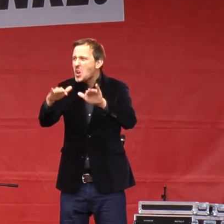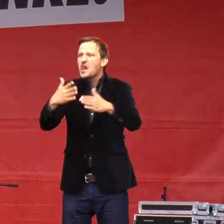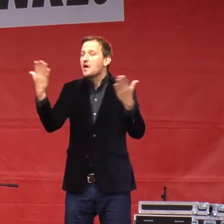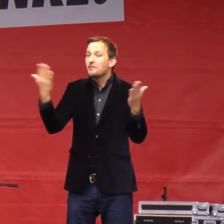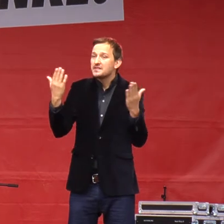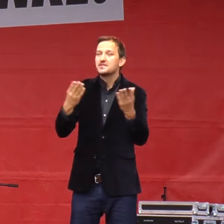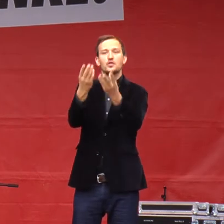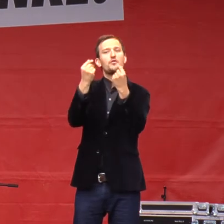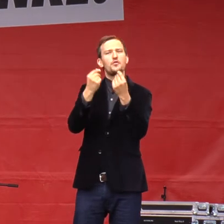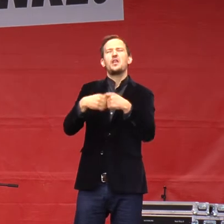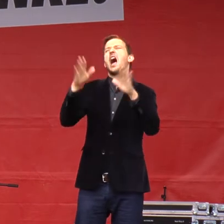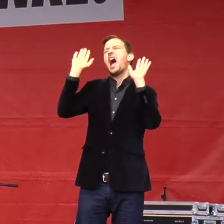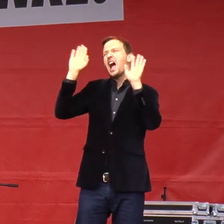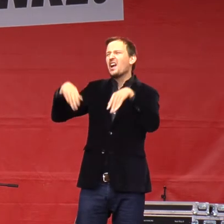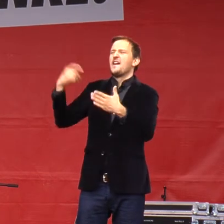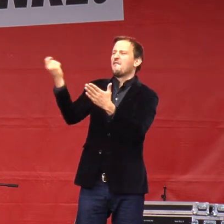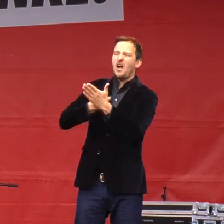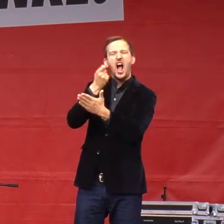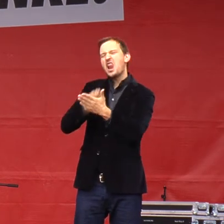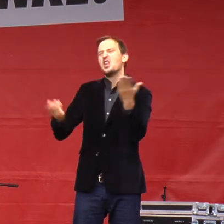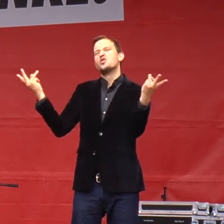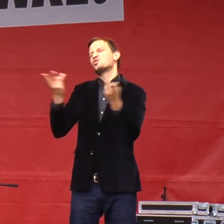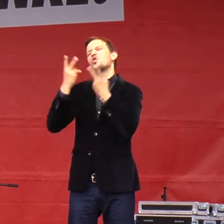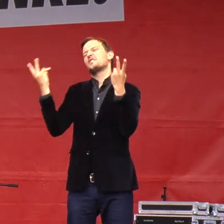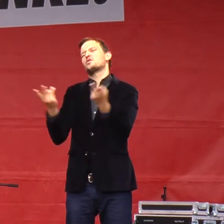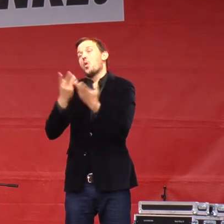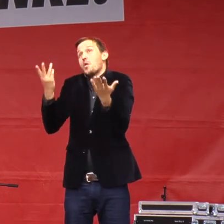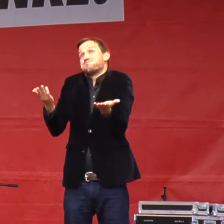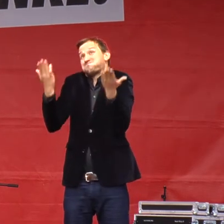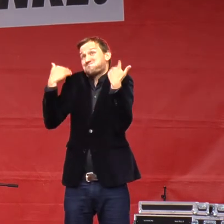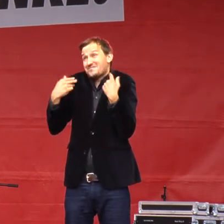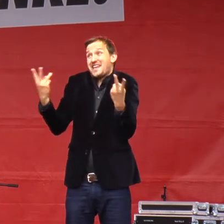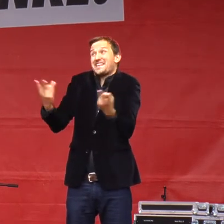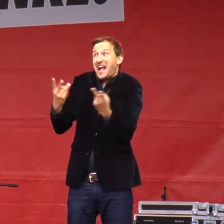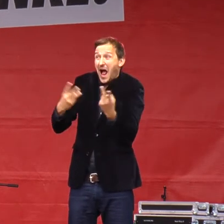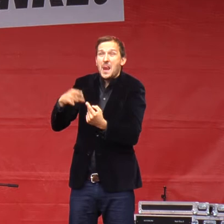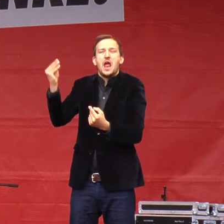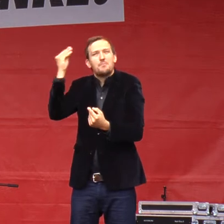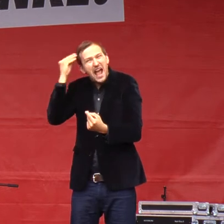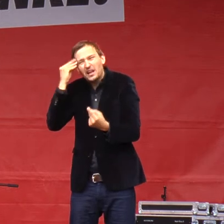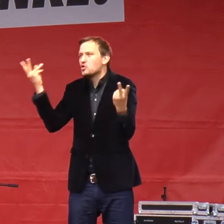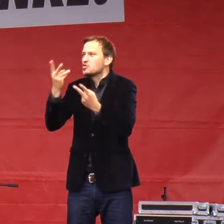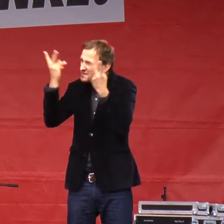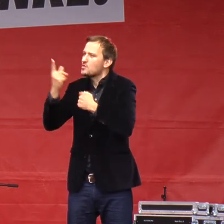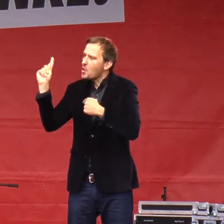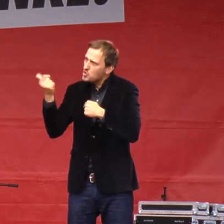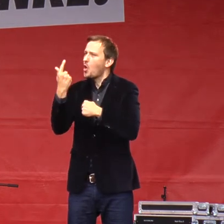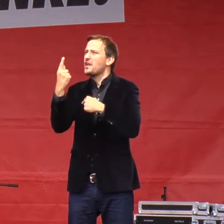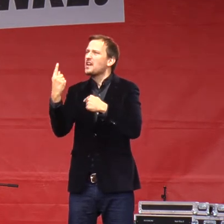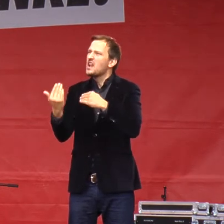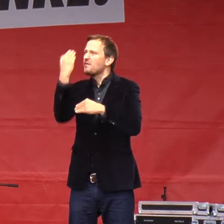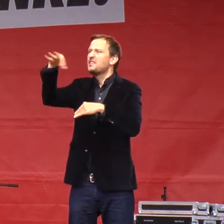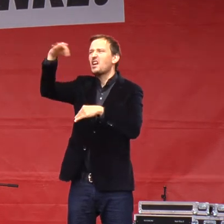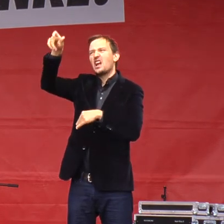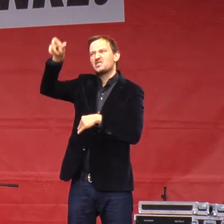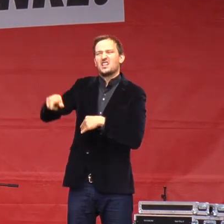die Wahl wäre ohnehin schon gelaufen und alles läuft darauf raus, dass Frau Merkel wieder Kanzlerin wird in diesem Land. Ich